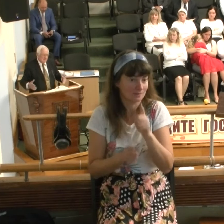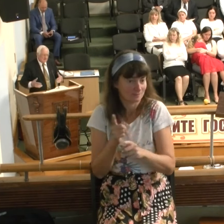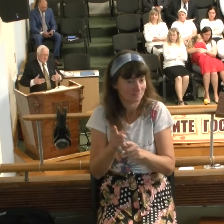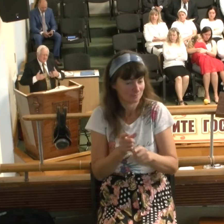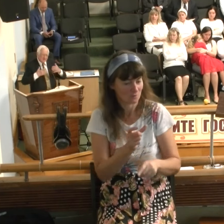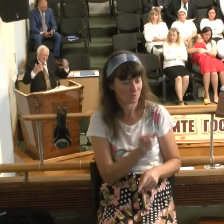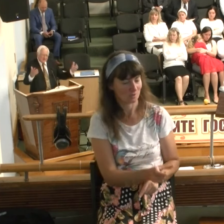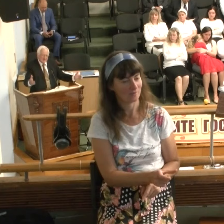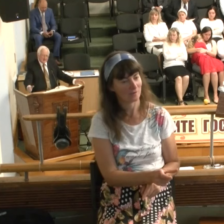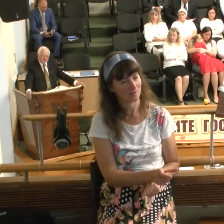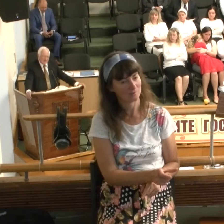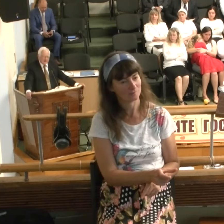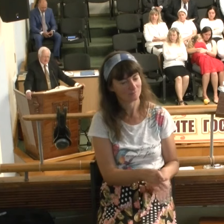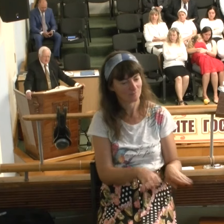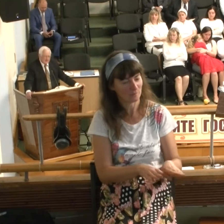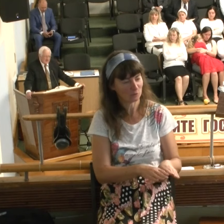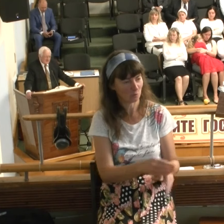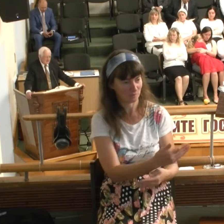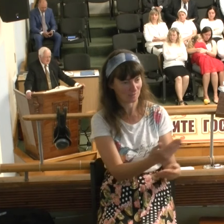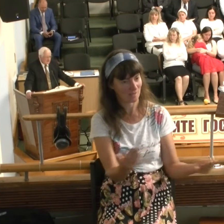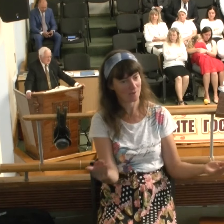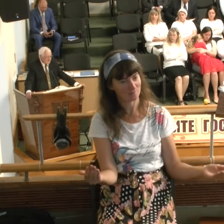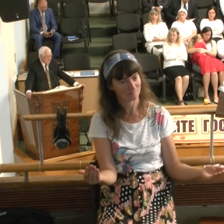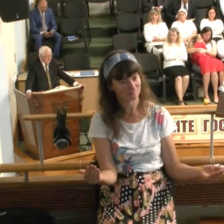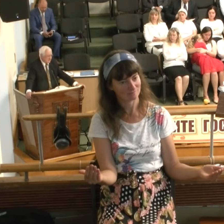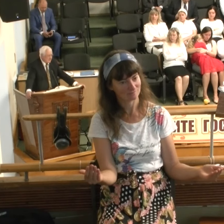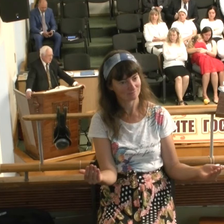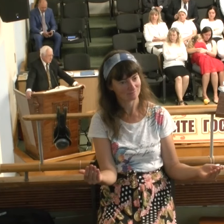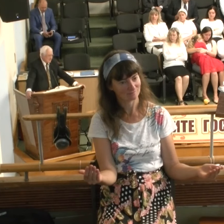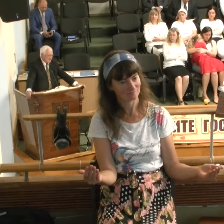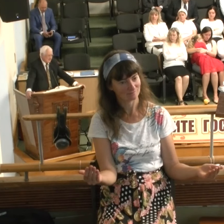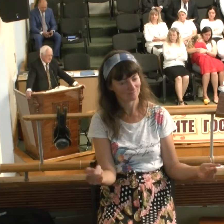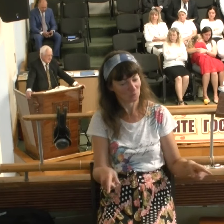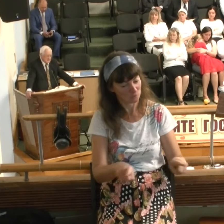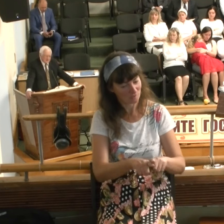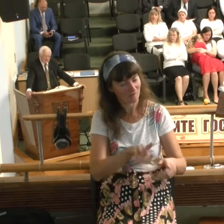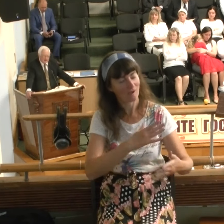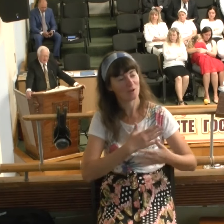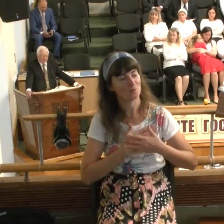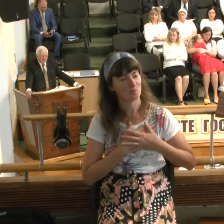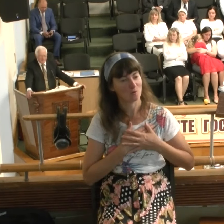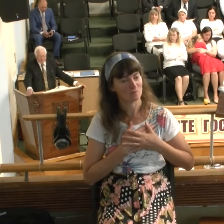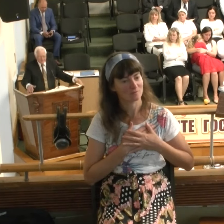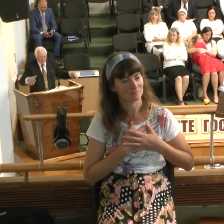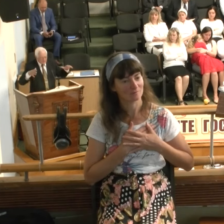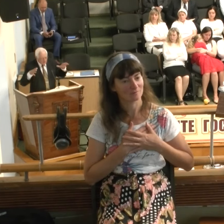набор эмоций отрицательных, мы способны побежать, мы